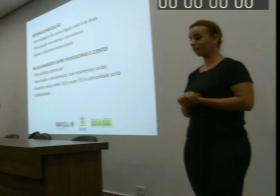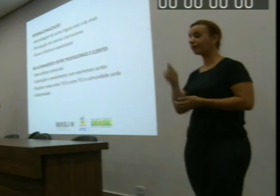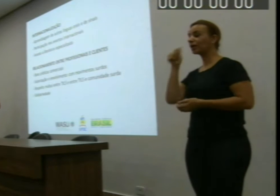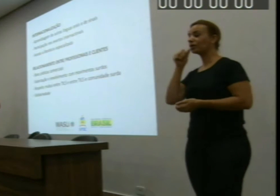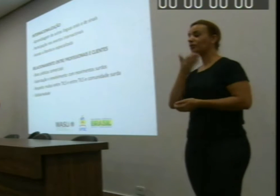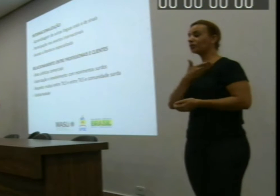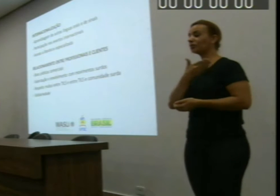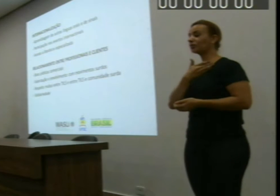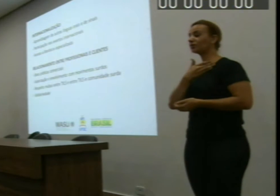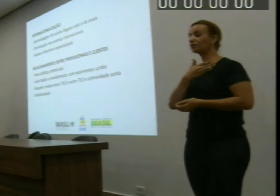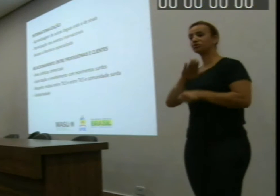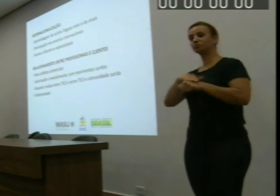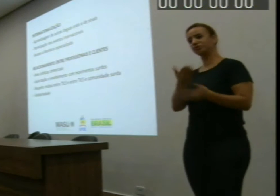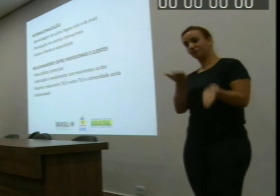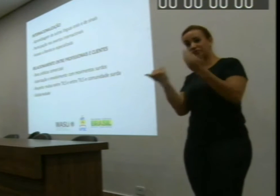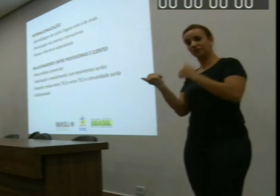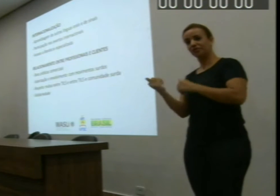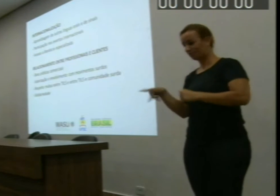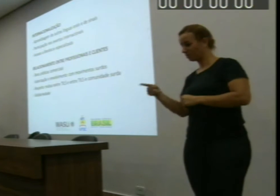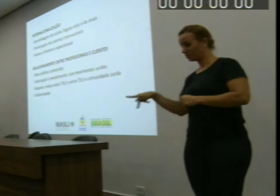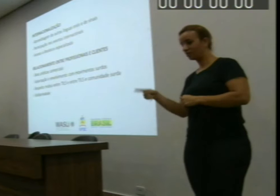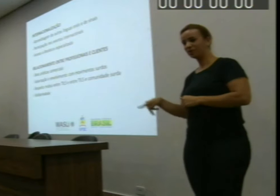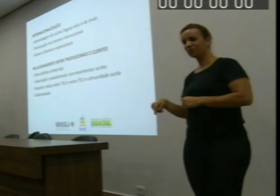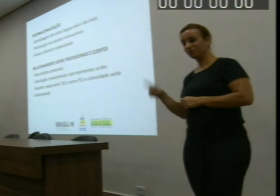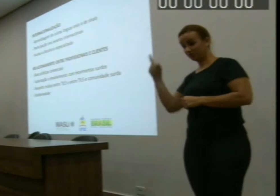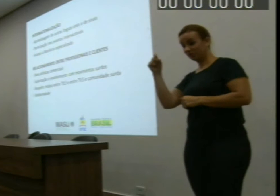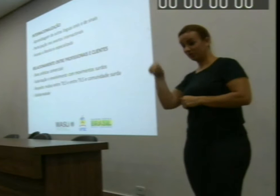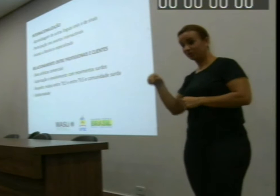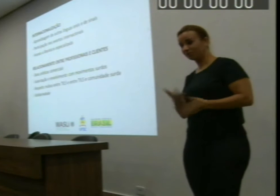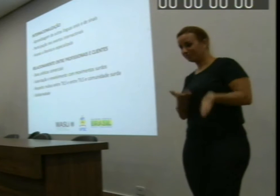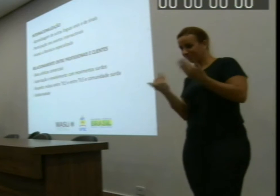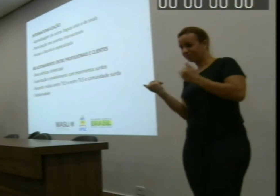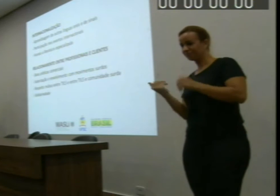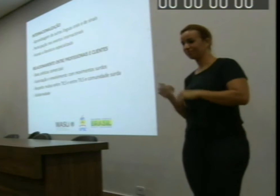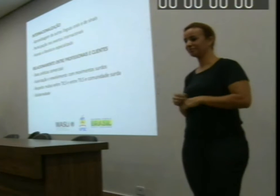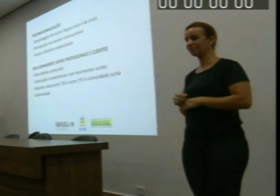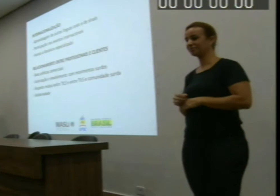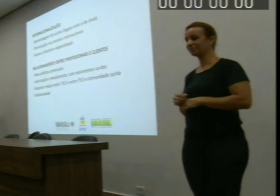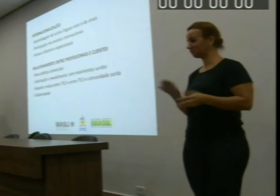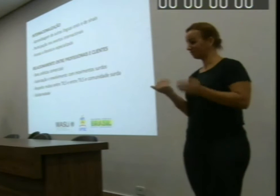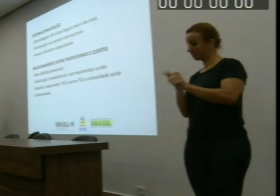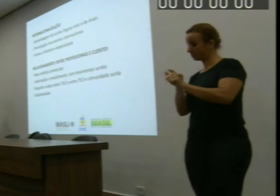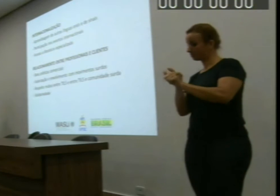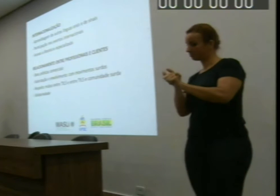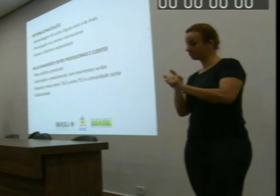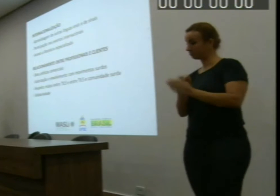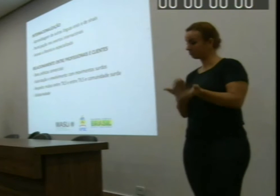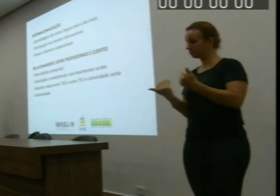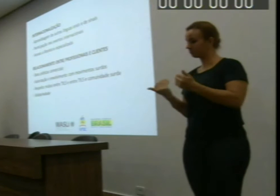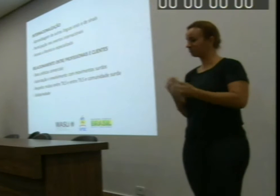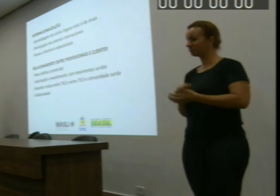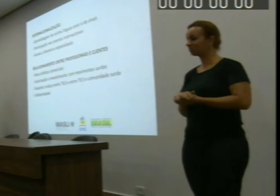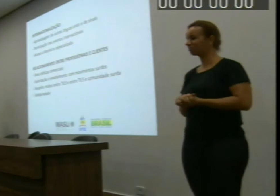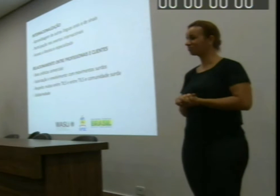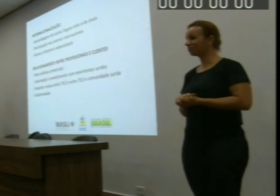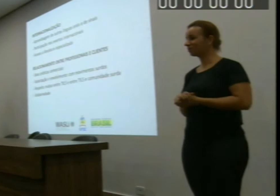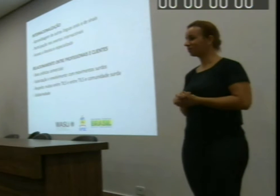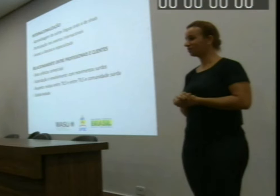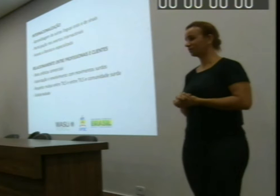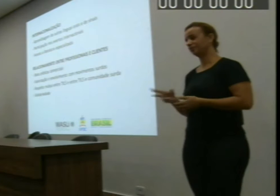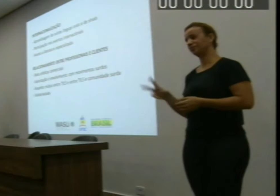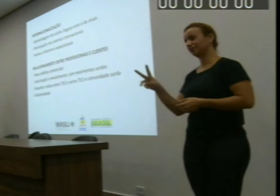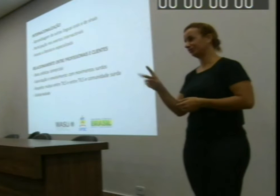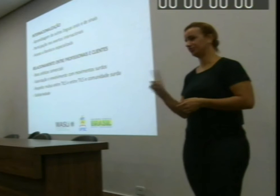do Paraguai ela falou ah vem aqui em Assunção Aproveita que você tá aí vem aqui porque tá mais perto né claro que não dá para para para ser assim para viajar dessa